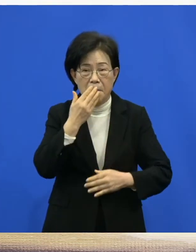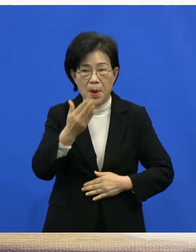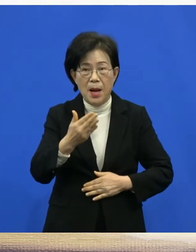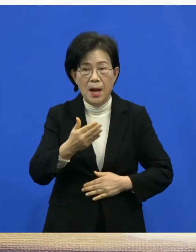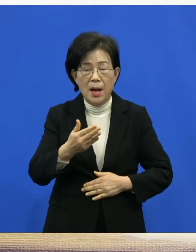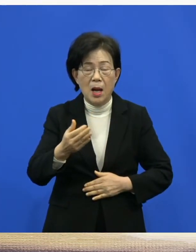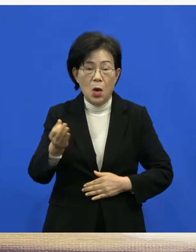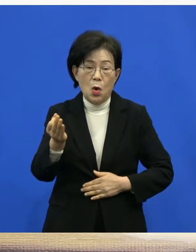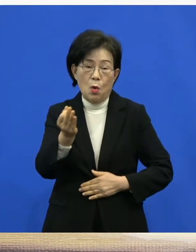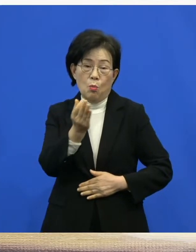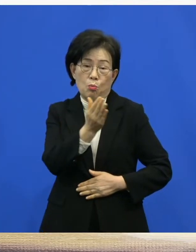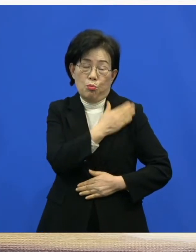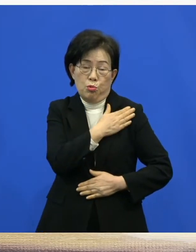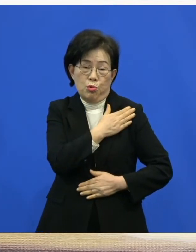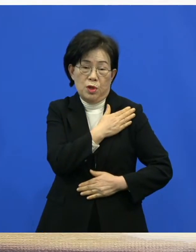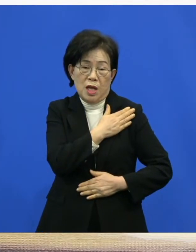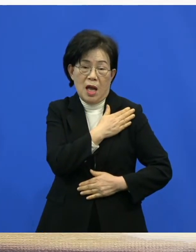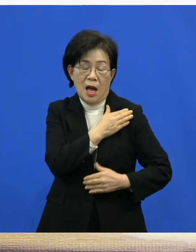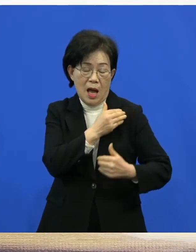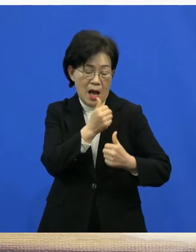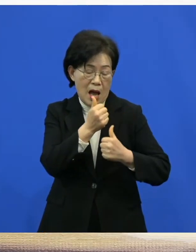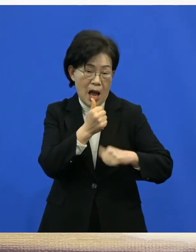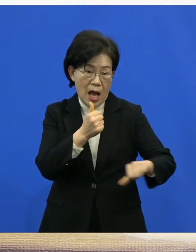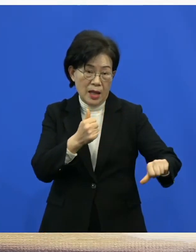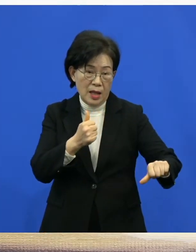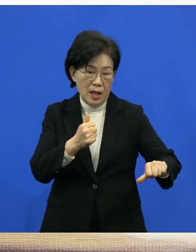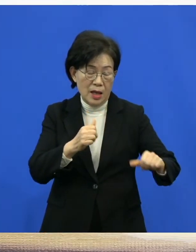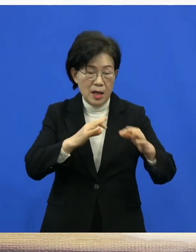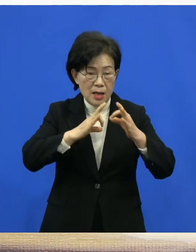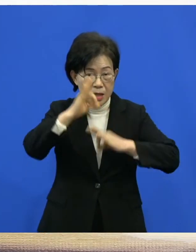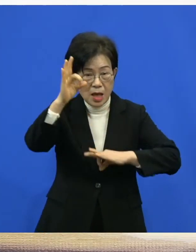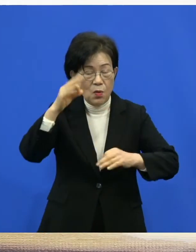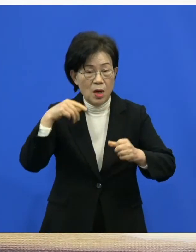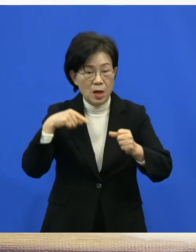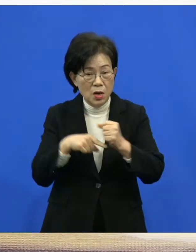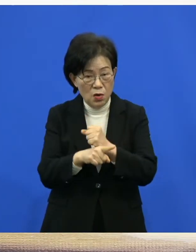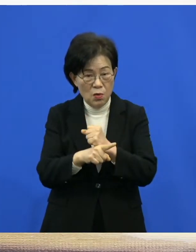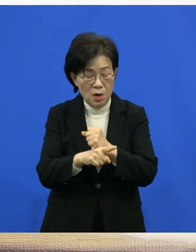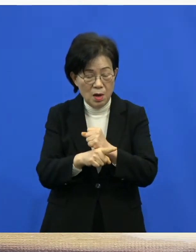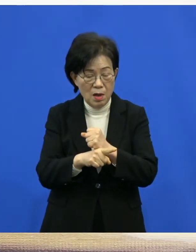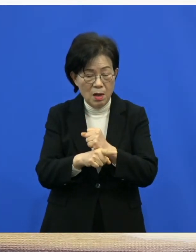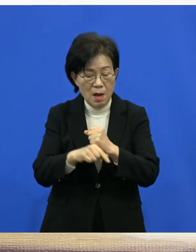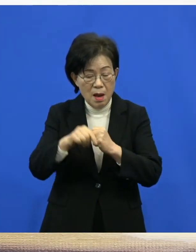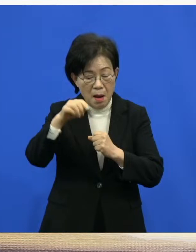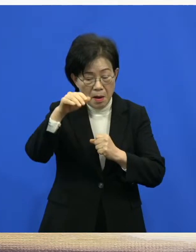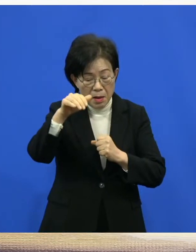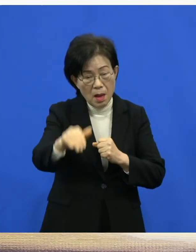재벌 2세들이 왜 사고를 잘 치죠? 그들은 바닥을 본 적이 없어요.